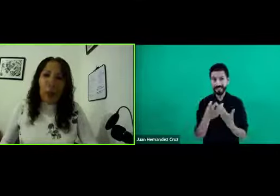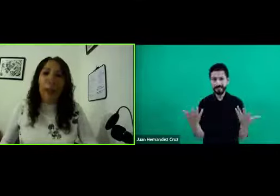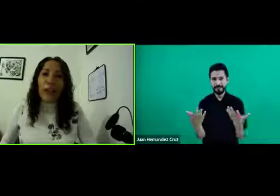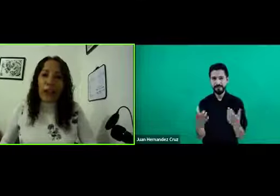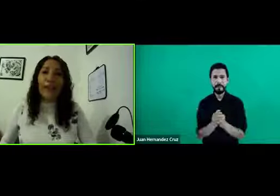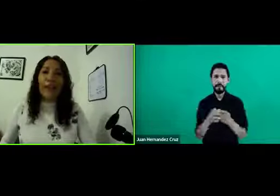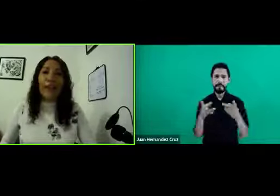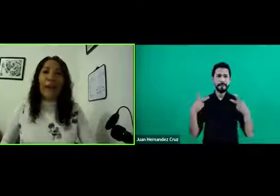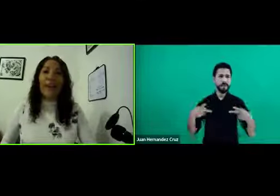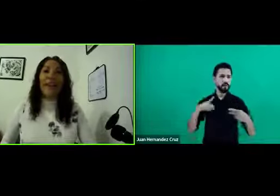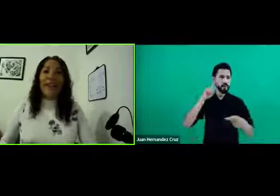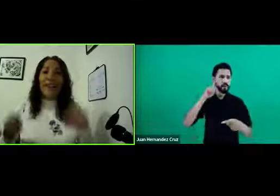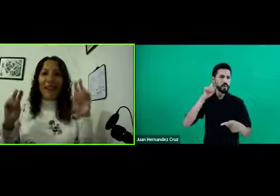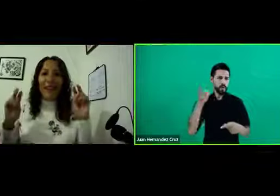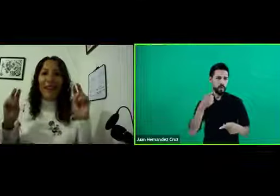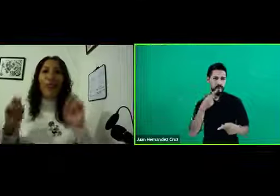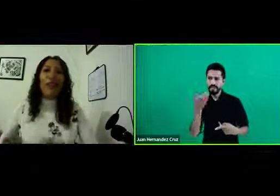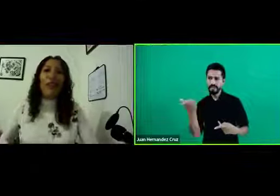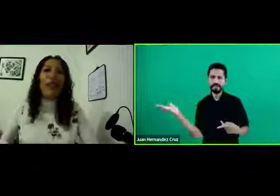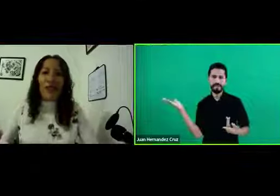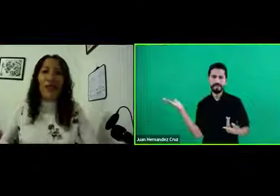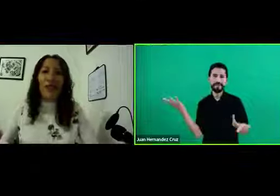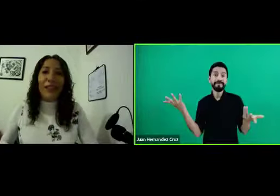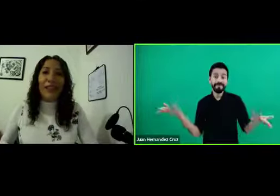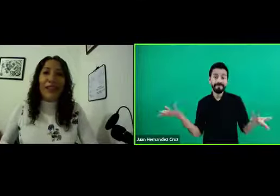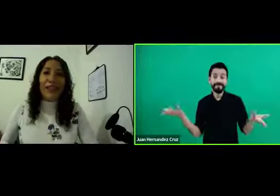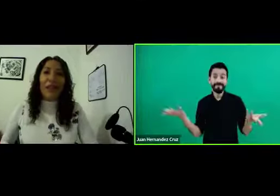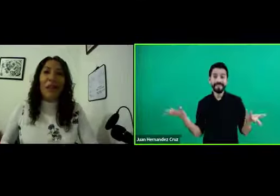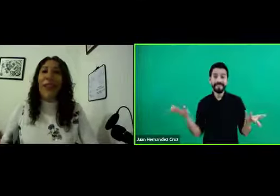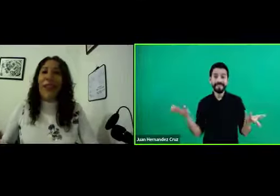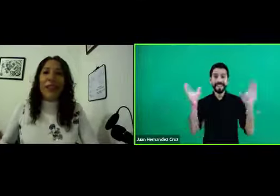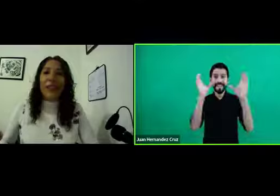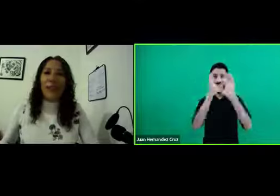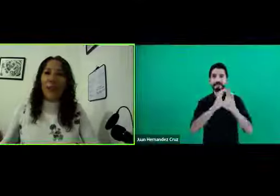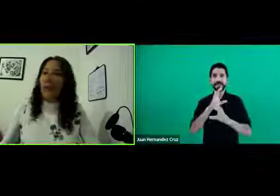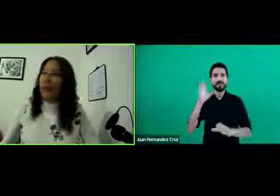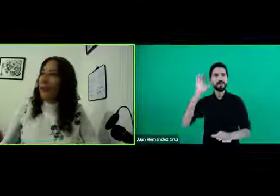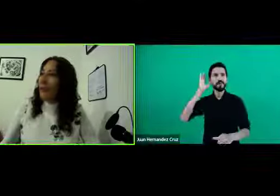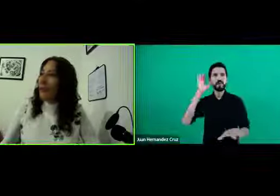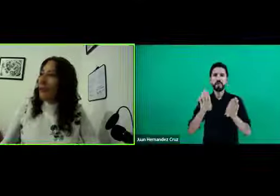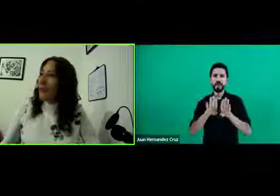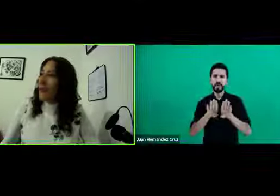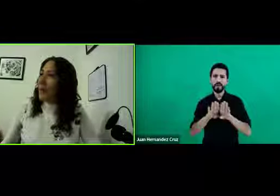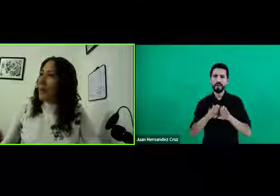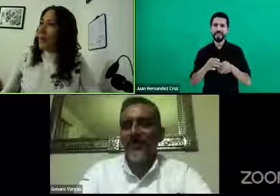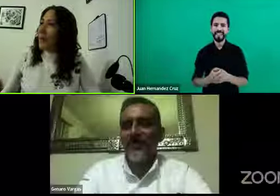persona sorda para escuchar canciones? ¿Cómo lo haces tú?